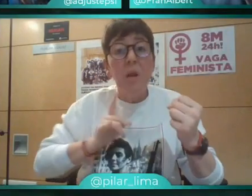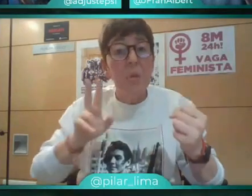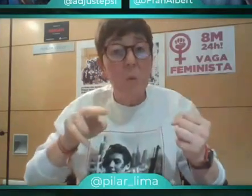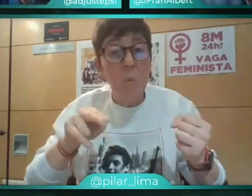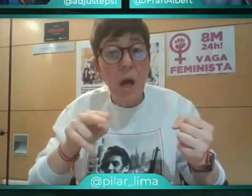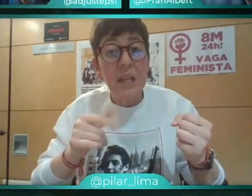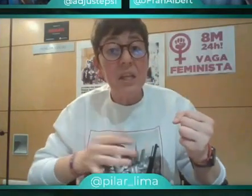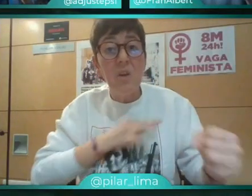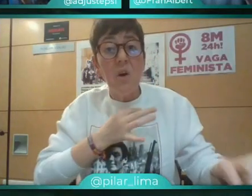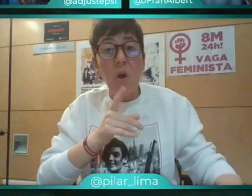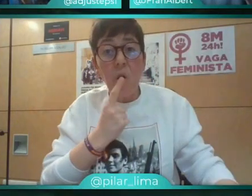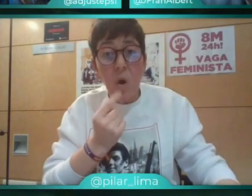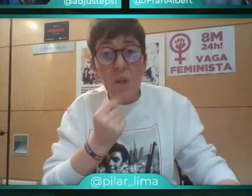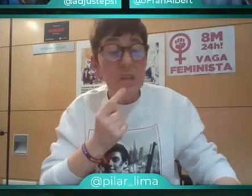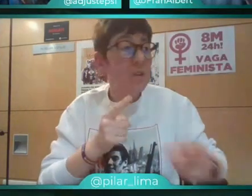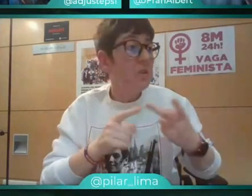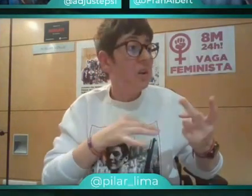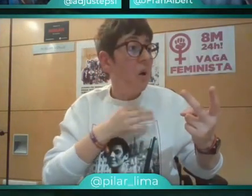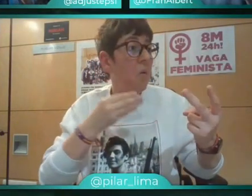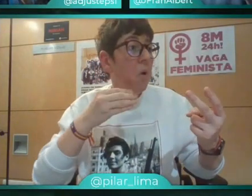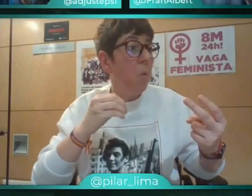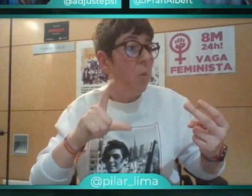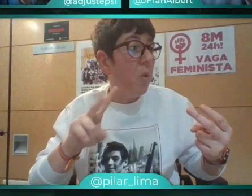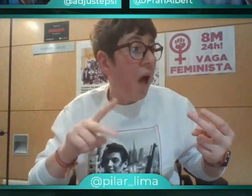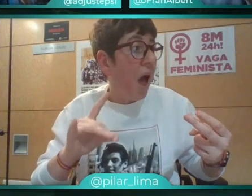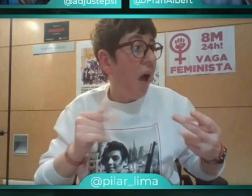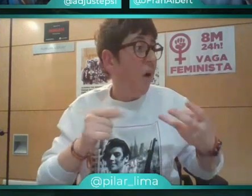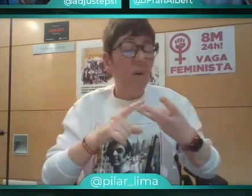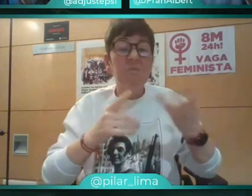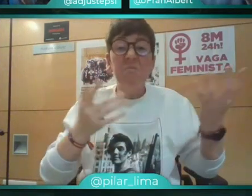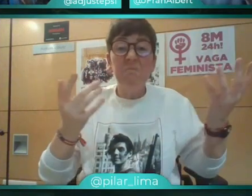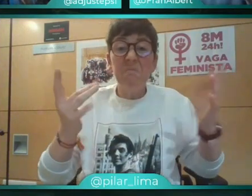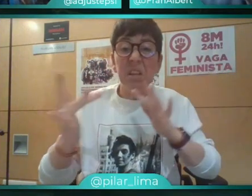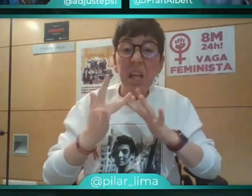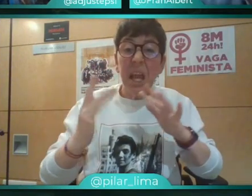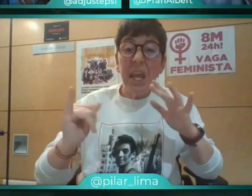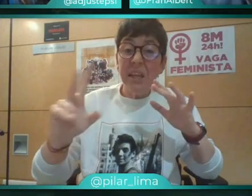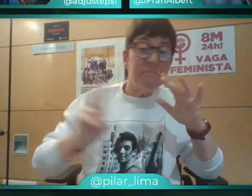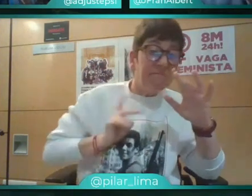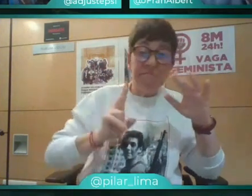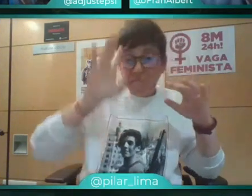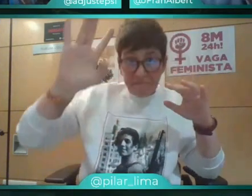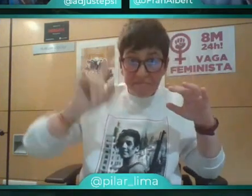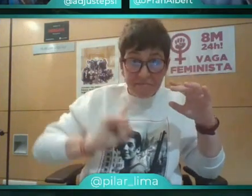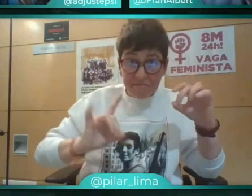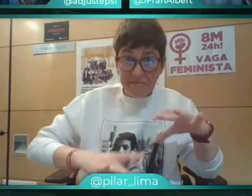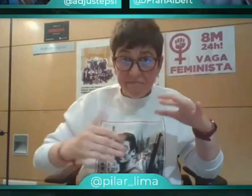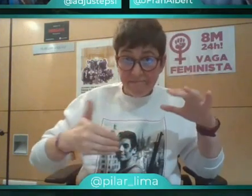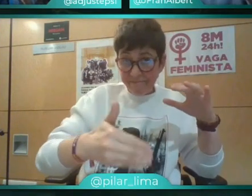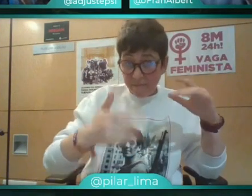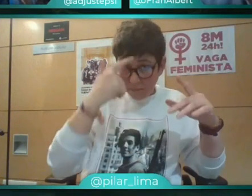los corruptos a mí nunca me llama por teléfono el señor roch el señor boluda a mí nunca me ha llamado por teléfono